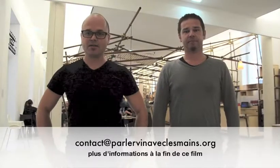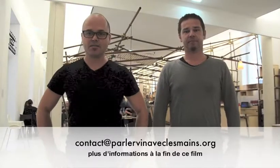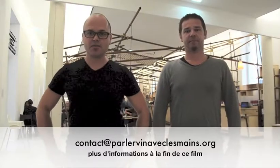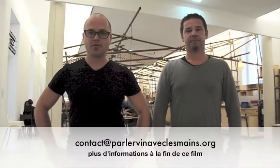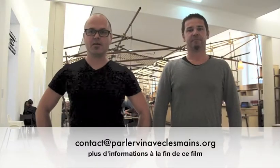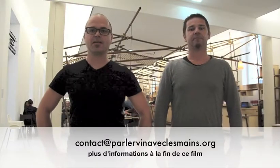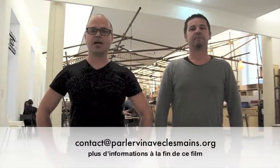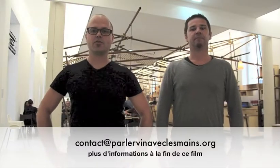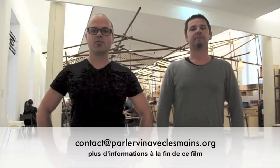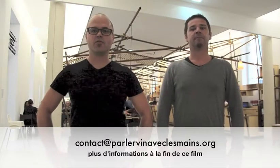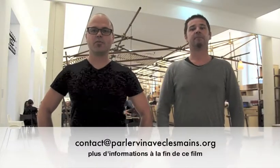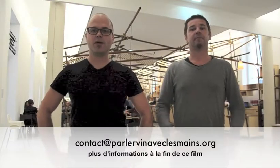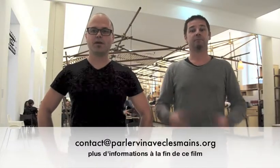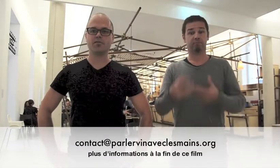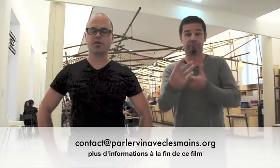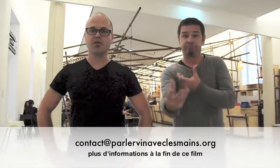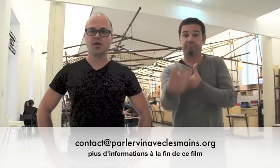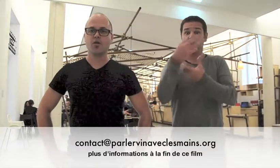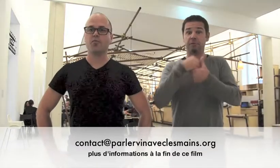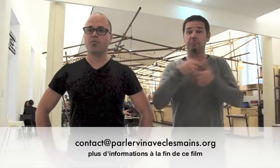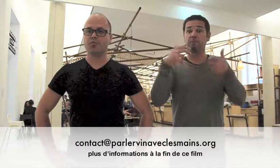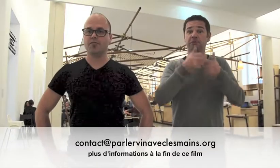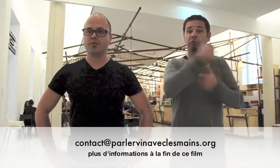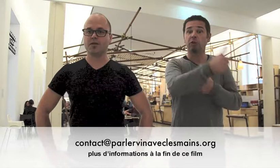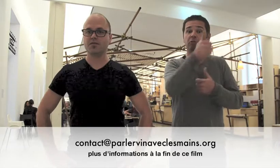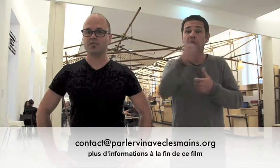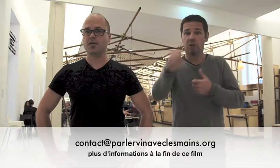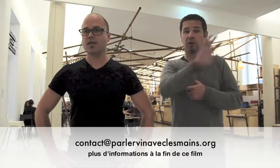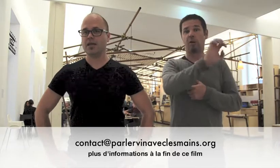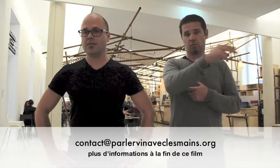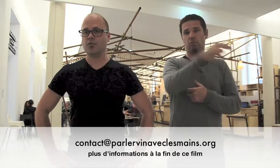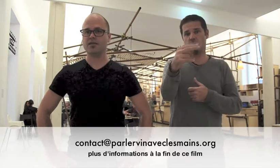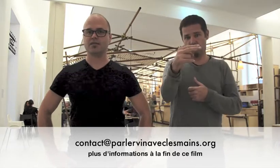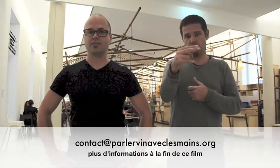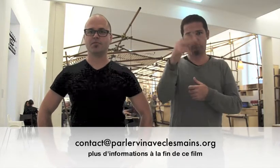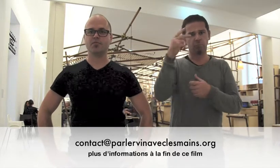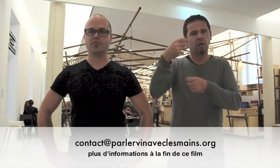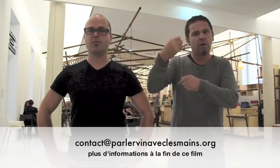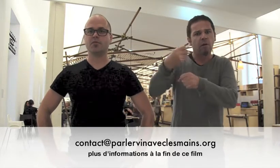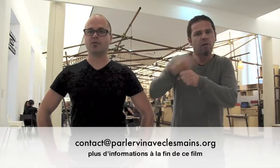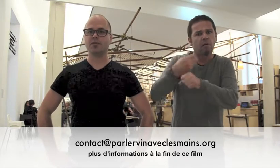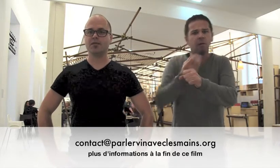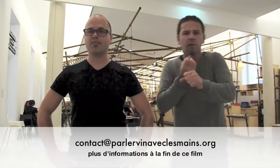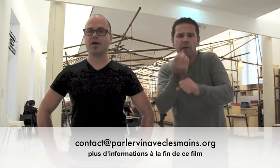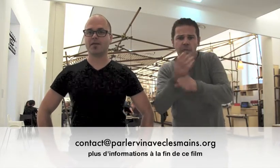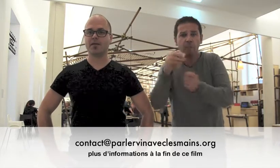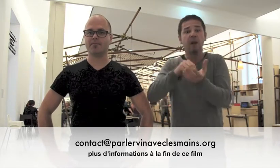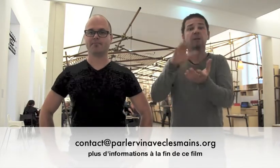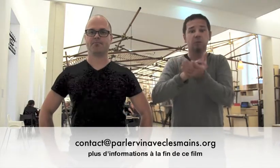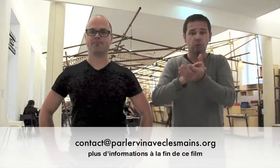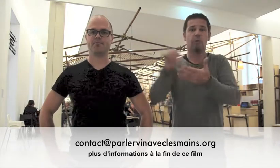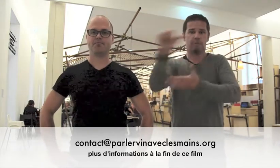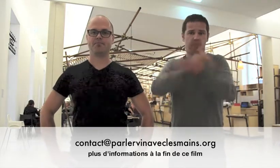La participation est de 40€ par personne. Pour plus d'informations et pour les inscriptions, vous pouvez nous contacter par mail.